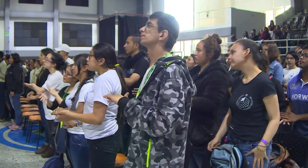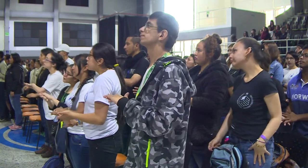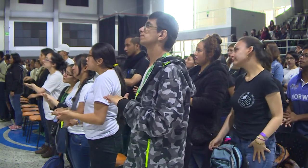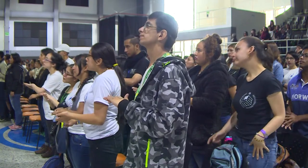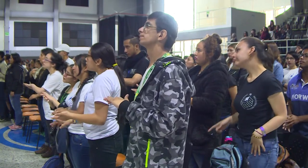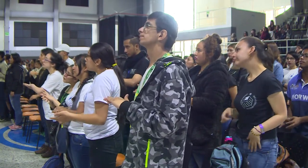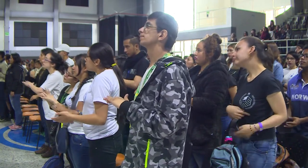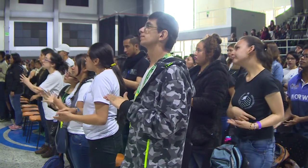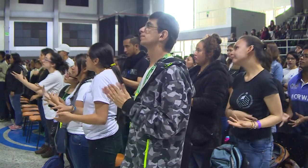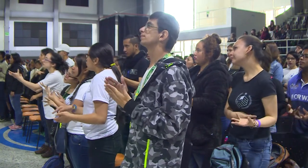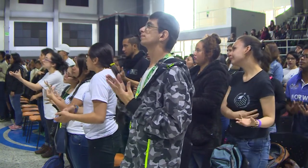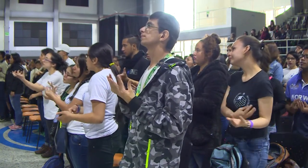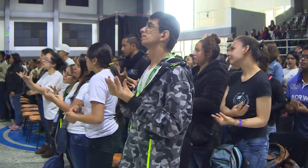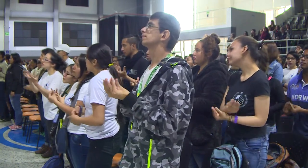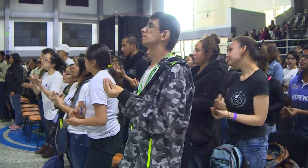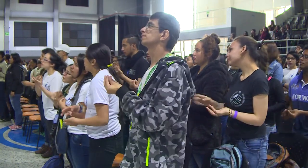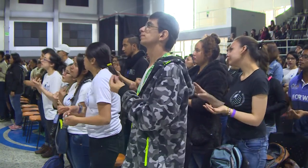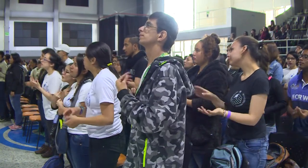son